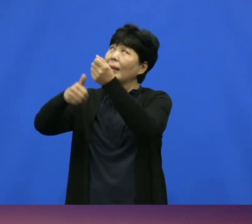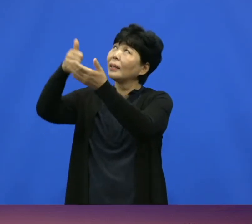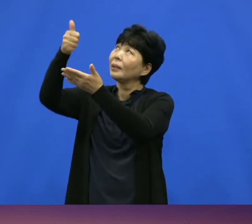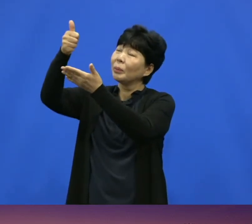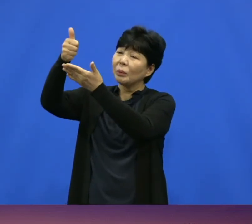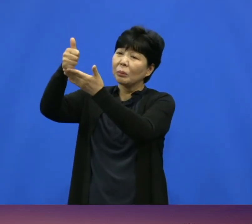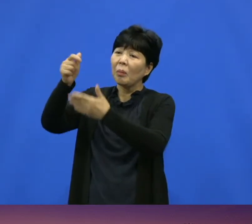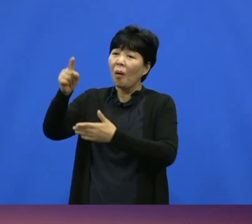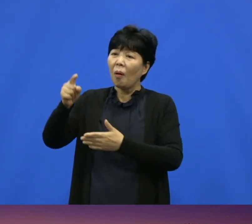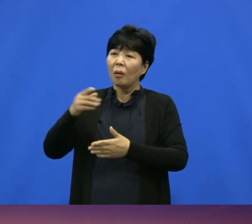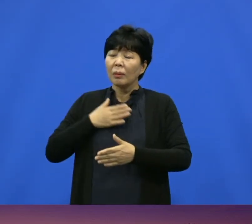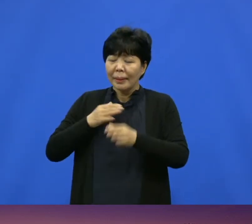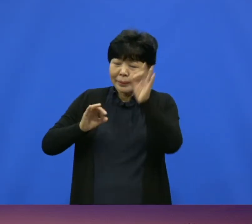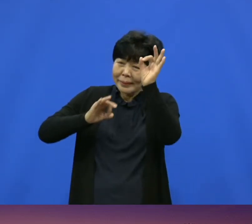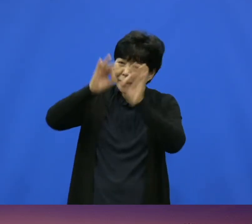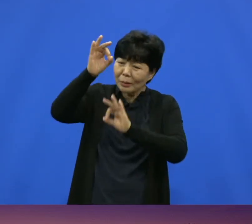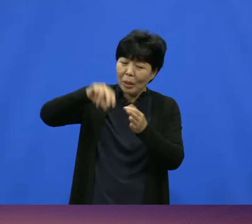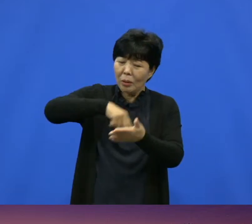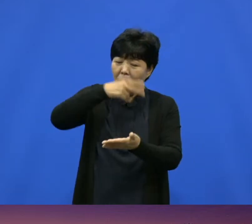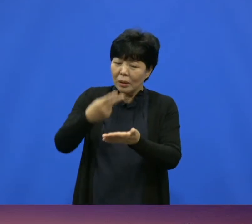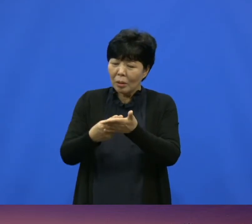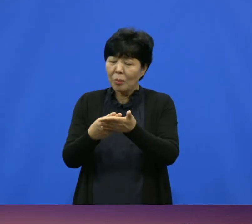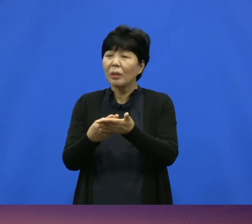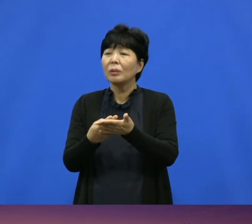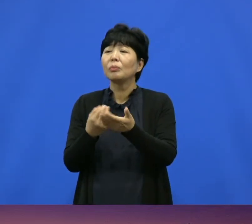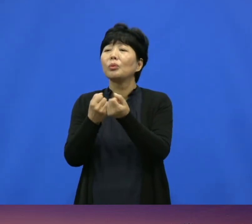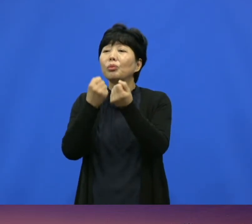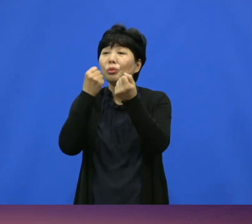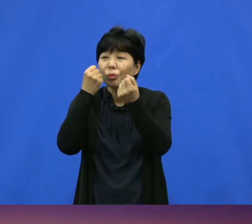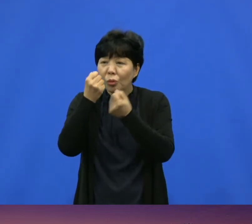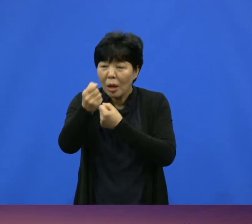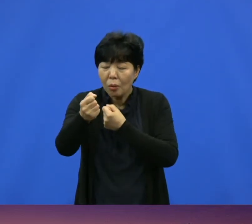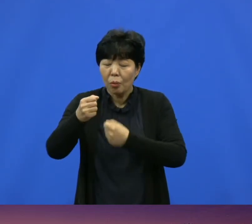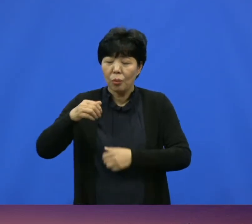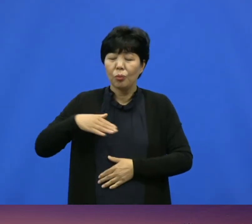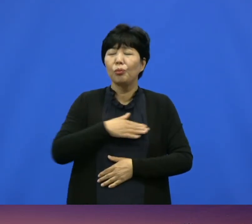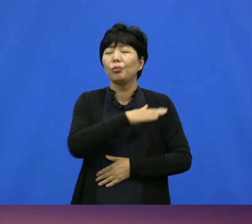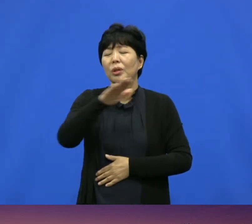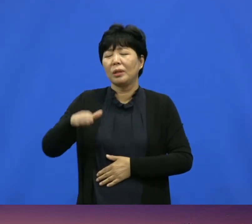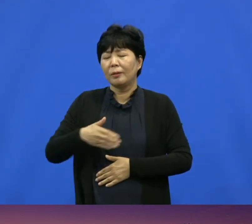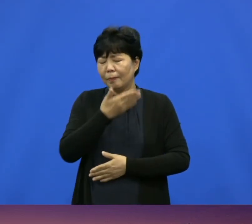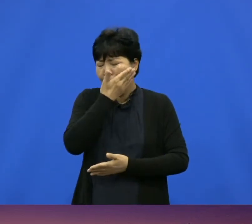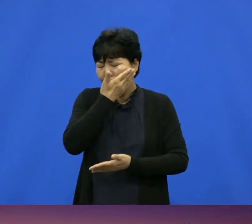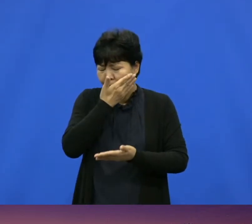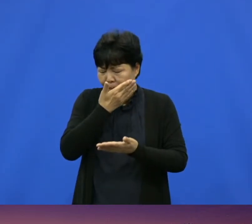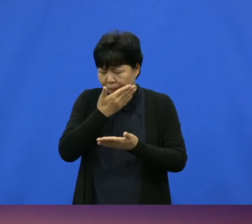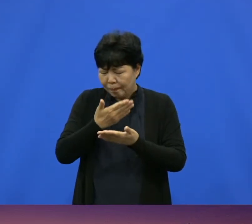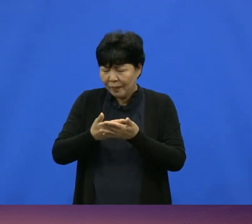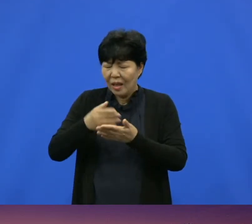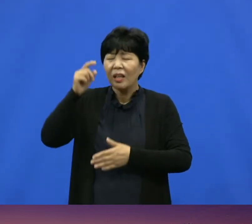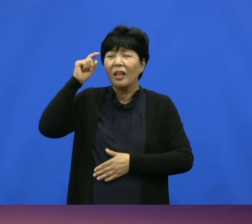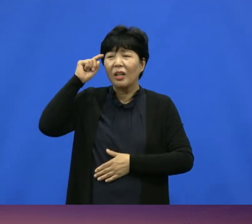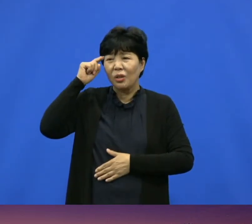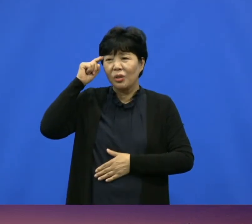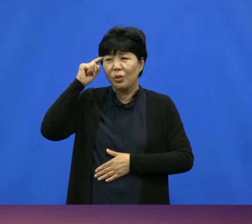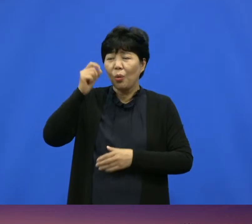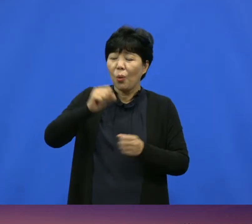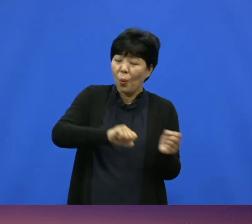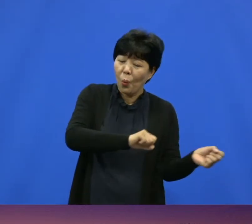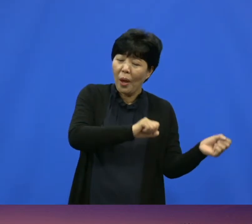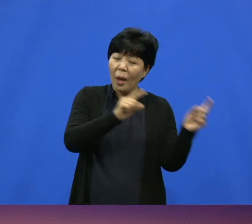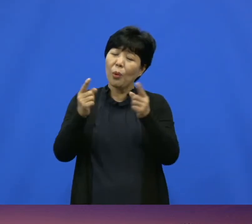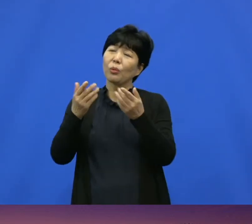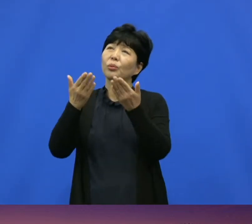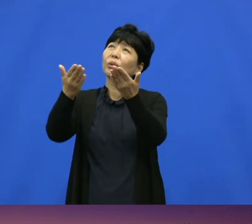우리가 실패하고 넘어졌을 때 하나님 우리를 더욱더 존귀하게 우리를 바라보시고 우리를 회복시키기를 원하세요. 하나님은 어떤 기준에